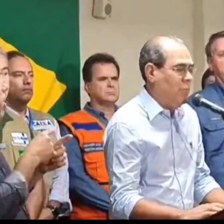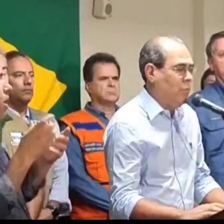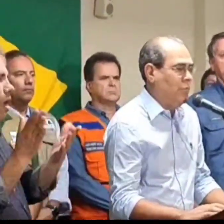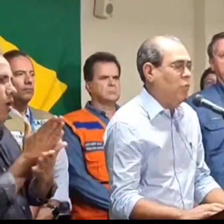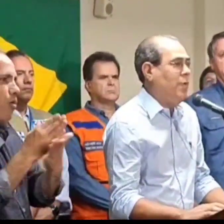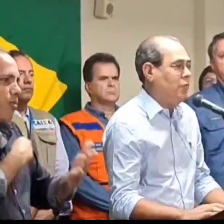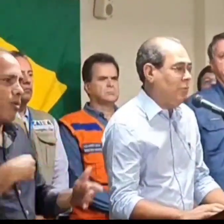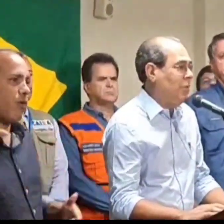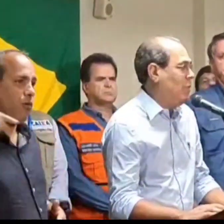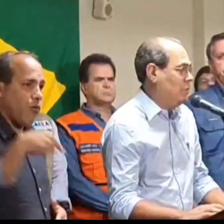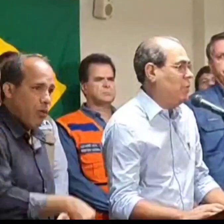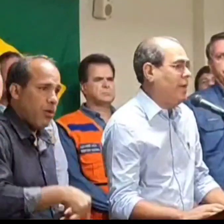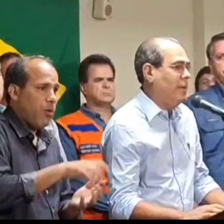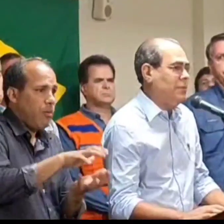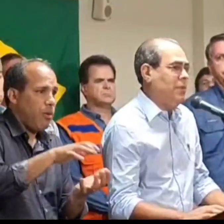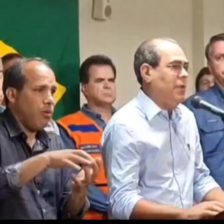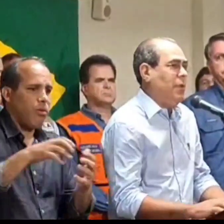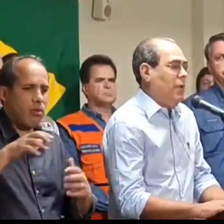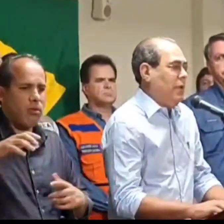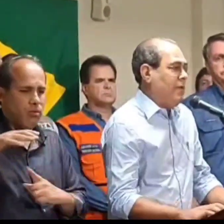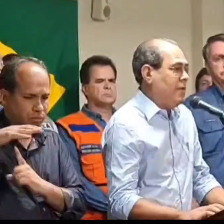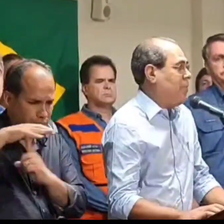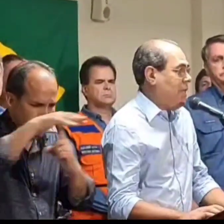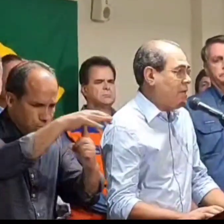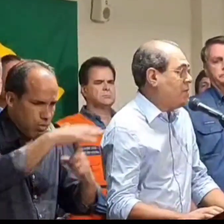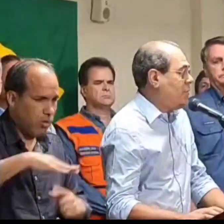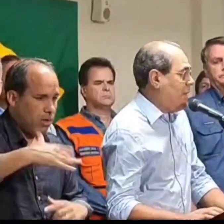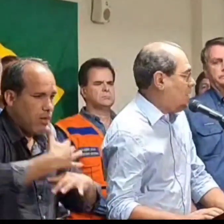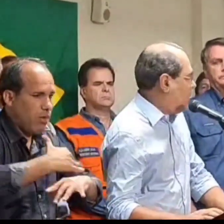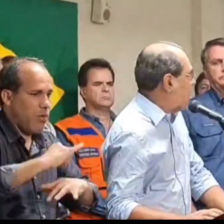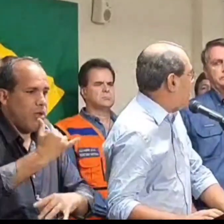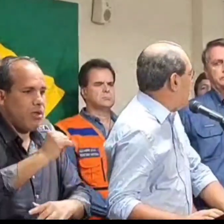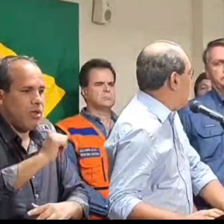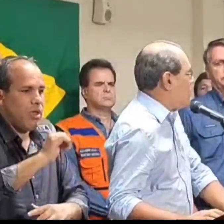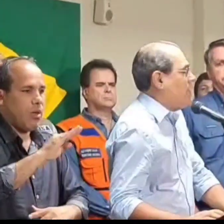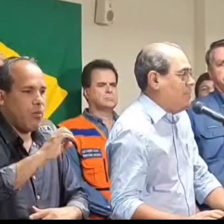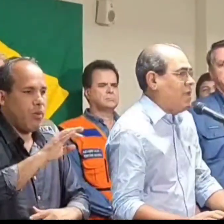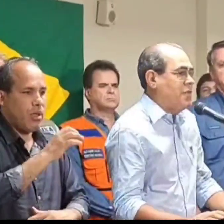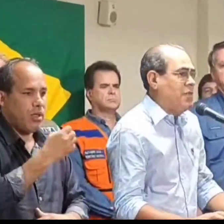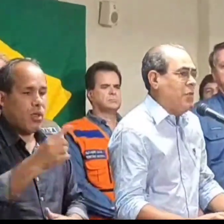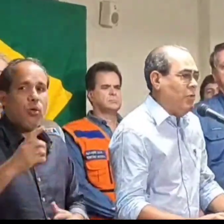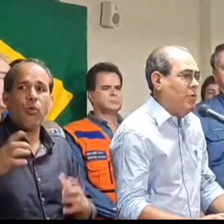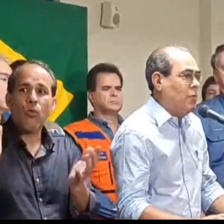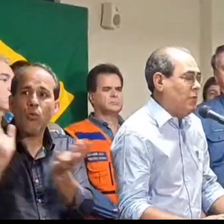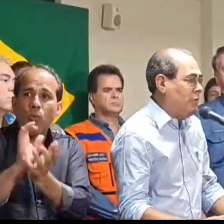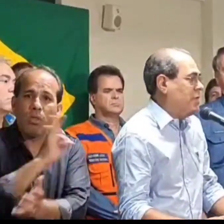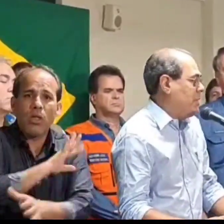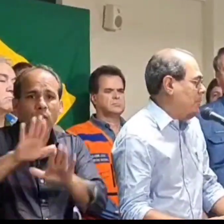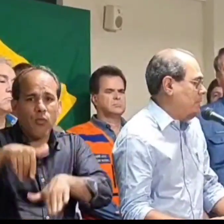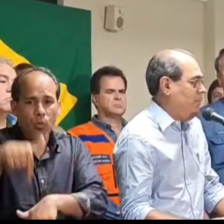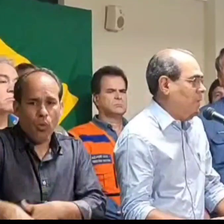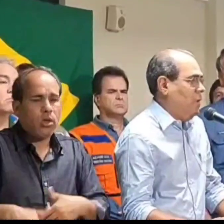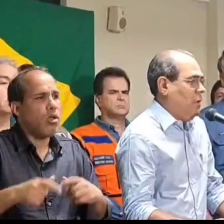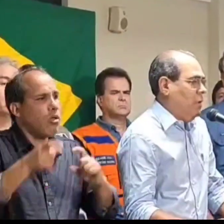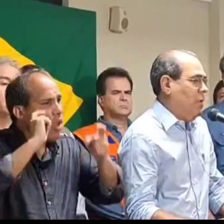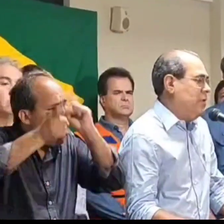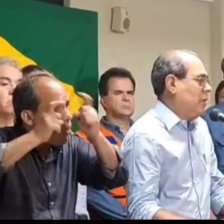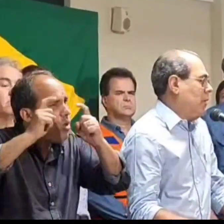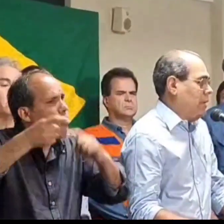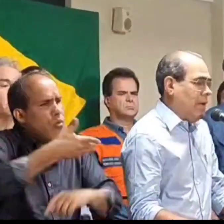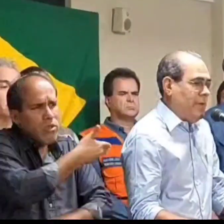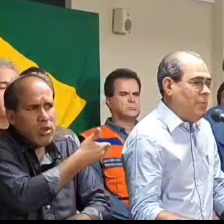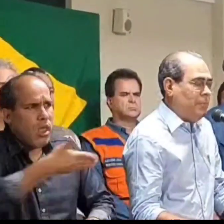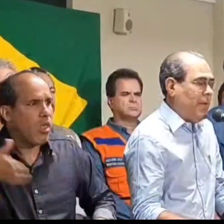do Pernambuco, o Deus, vamos já falar com os guardados. E as equipes técnicas já ficaram aqui, porque as equipes técnicas já estão reunidas com as nossas equipes.